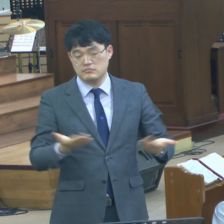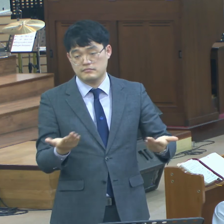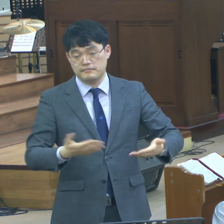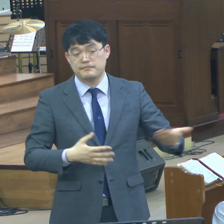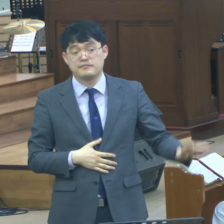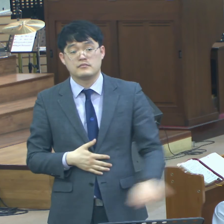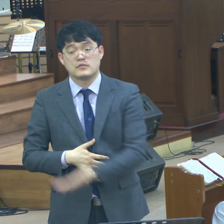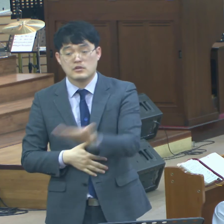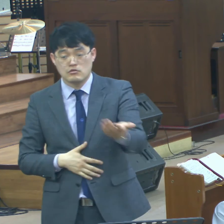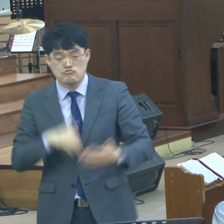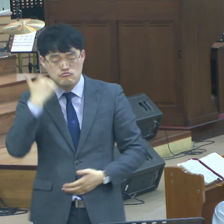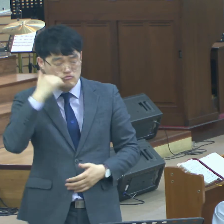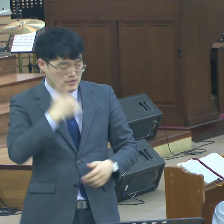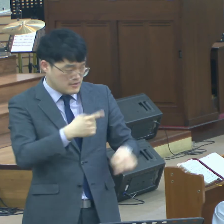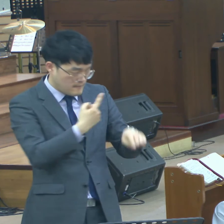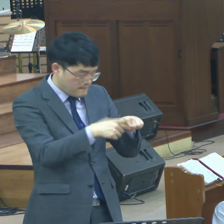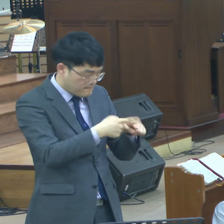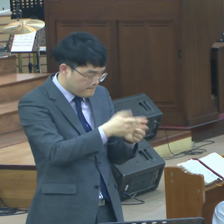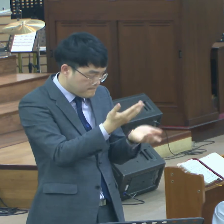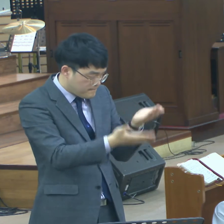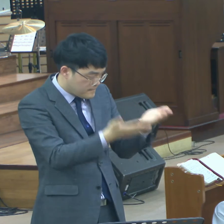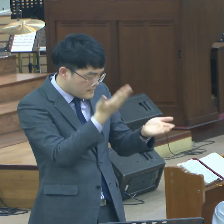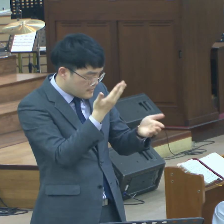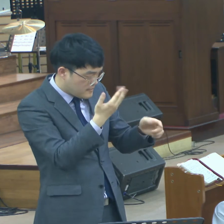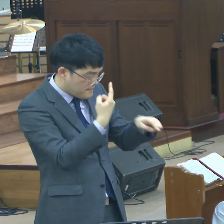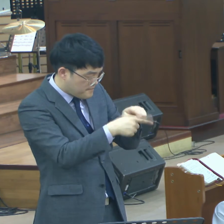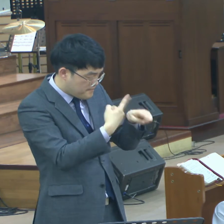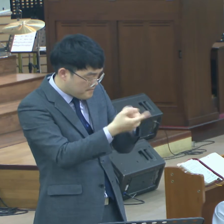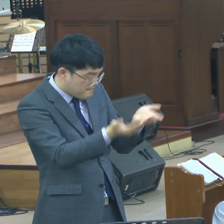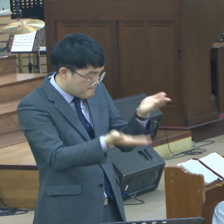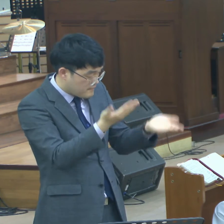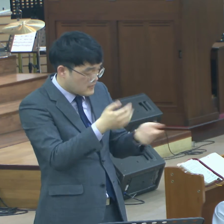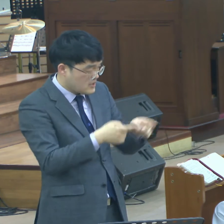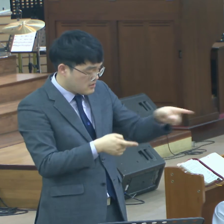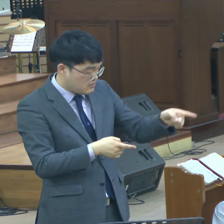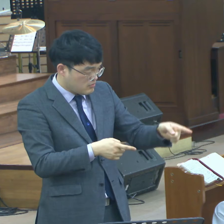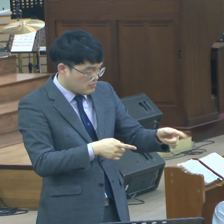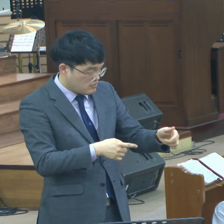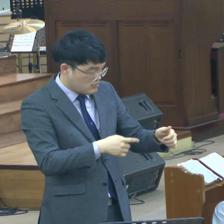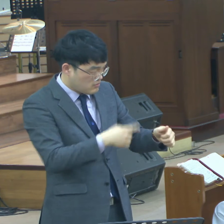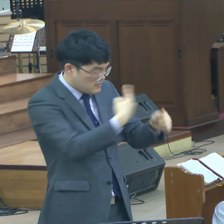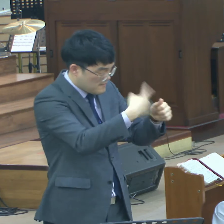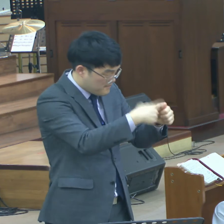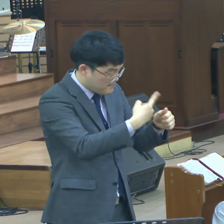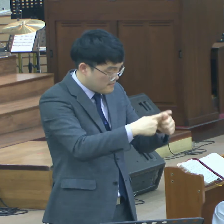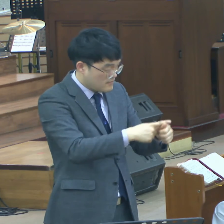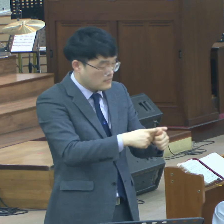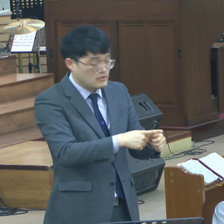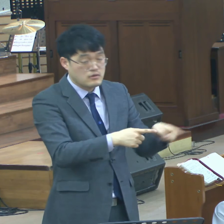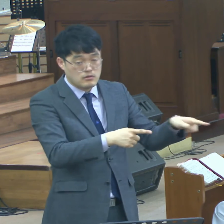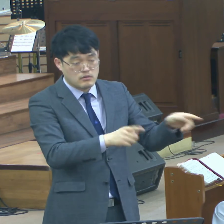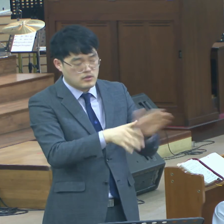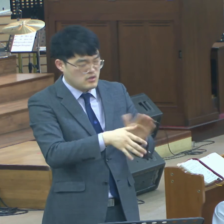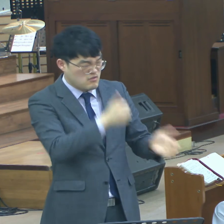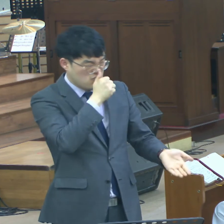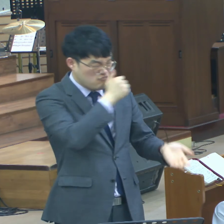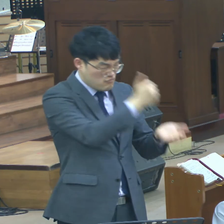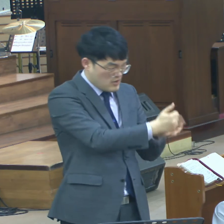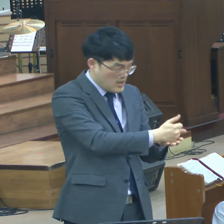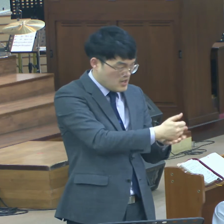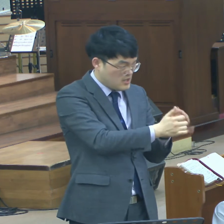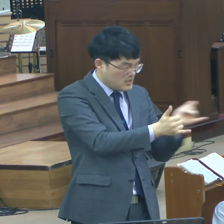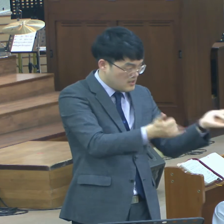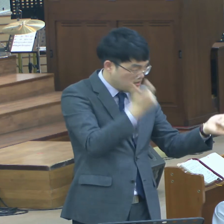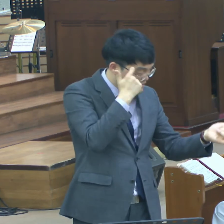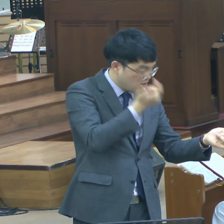우리가 누군가를 비난하고 비판할 때 그 사람이 제일 큰 죄인 같지만 용서하지 않는 사람이 더 큰 죄인이라는 것을